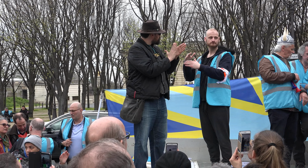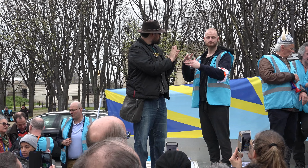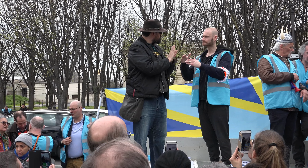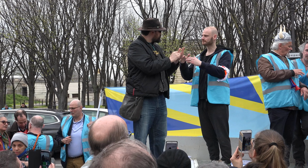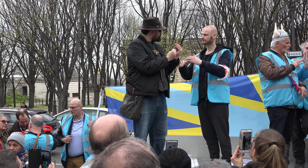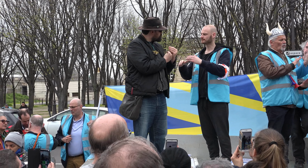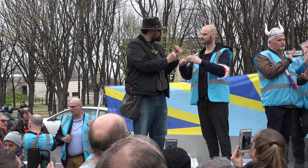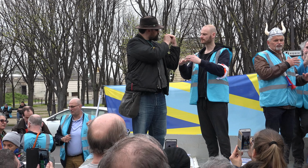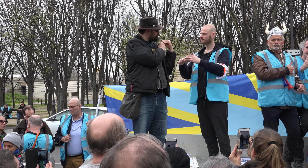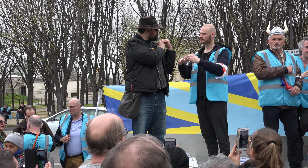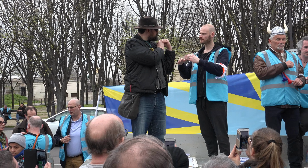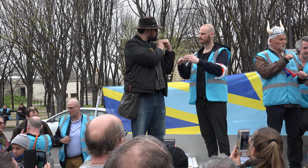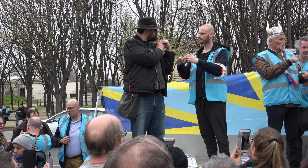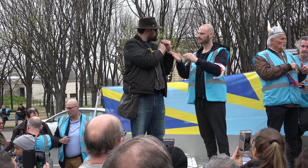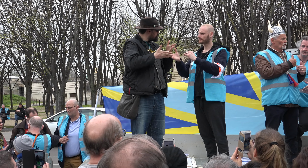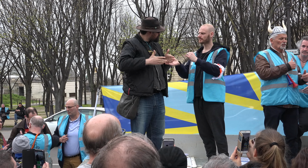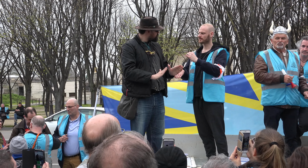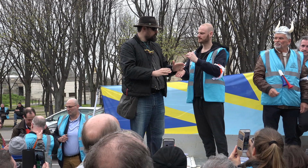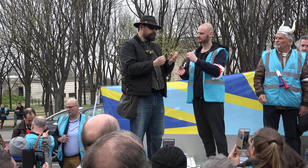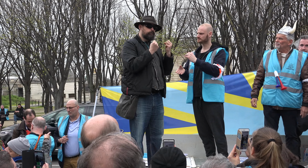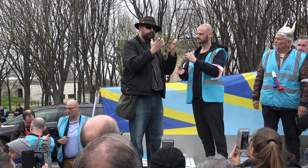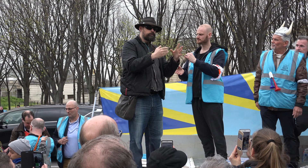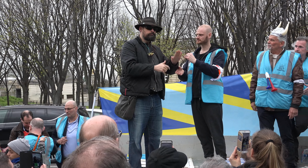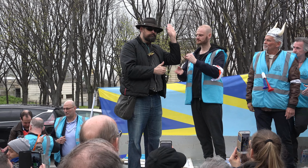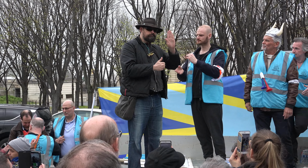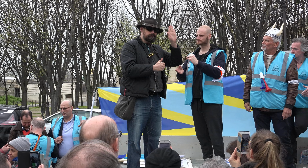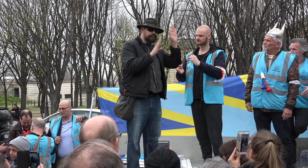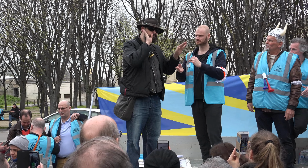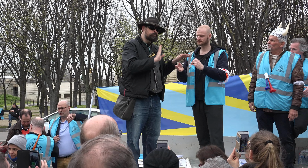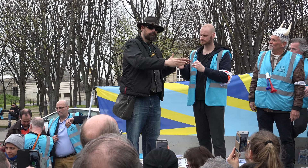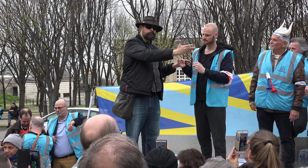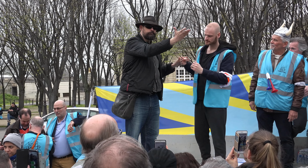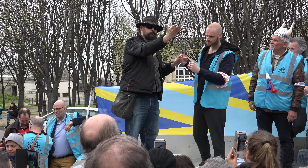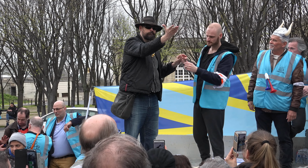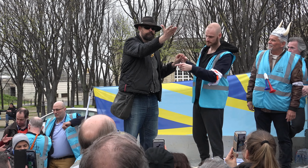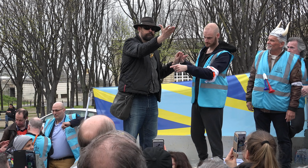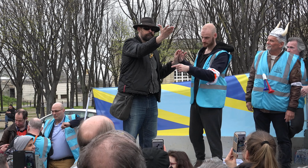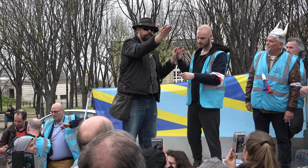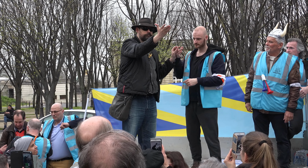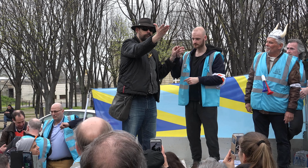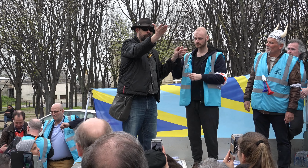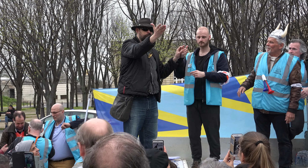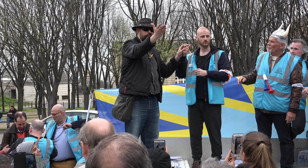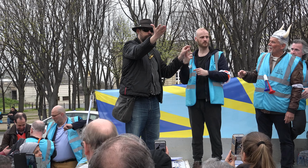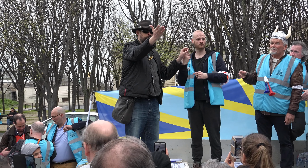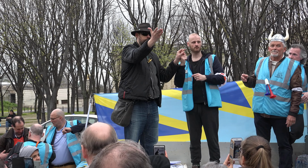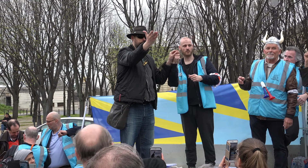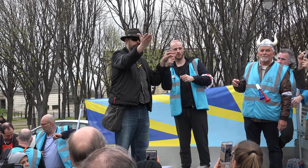Aujourd'hui les représentants d'associations présents. Combien y a-t-il de décideurs, de représentants d'associations ici présents